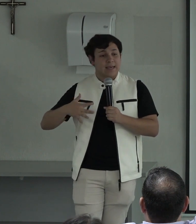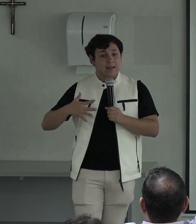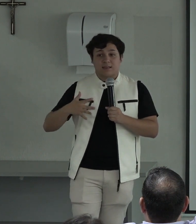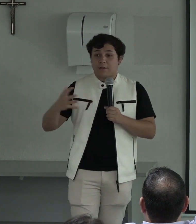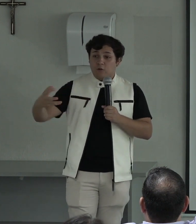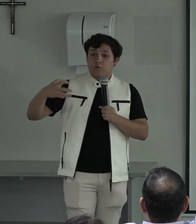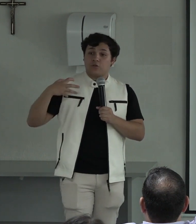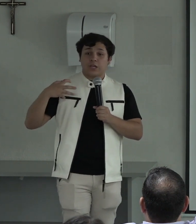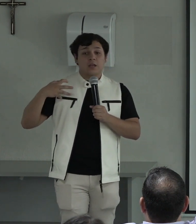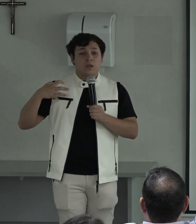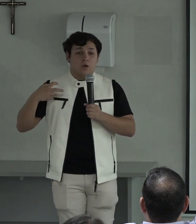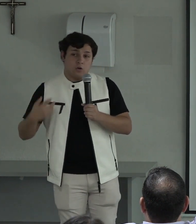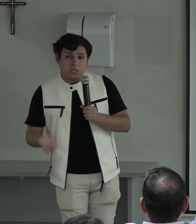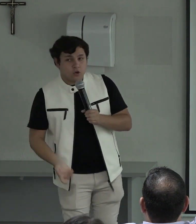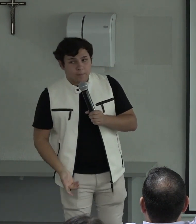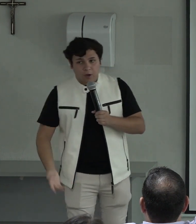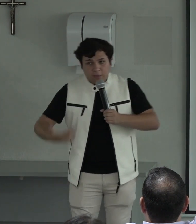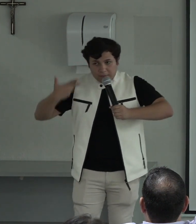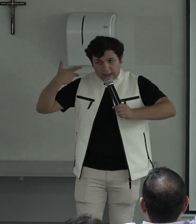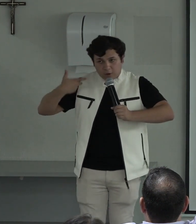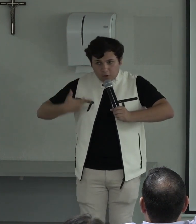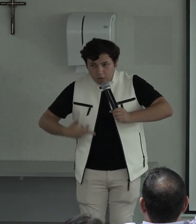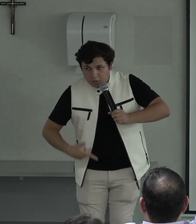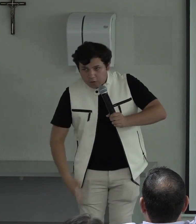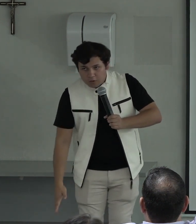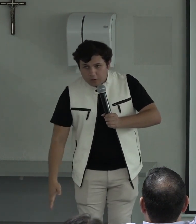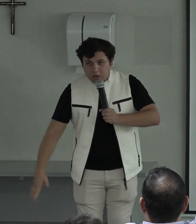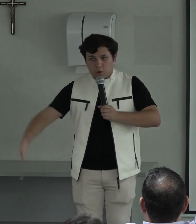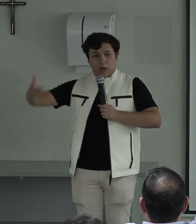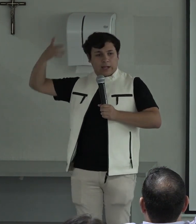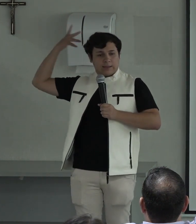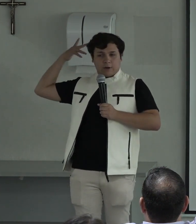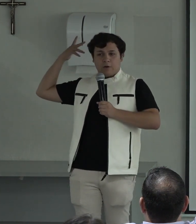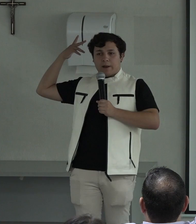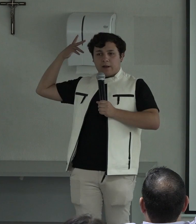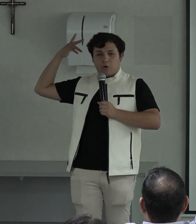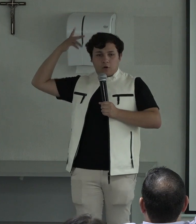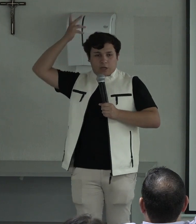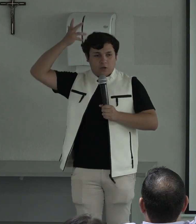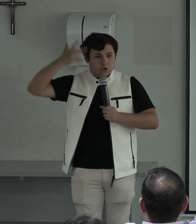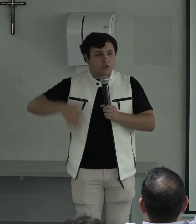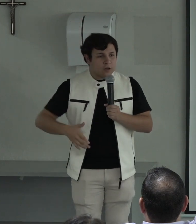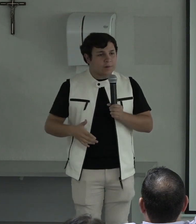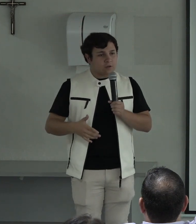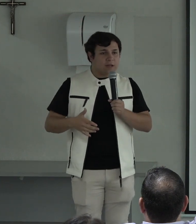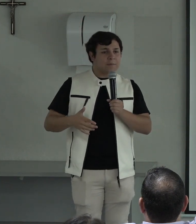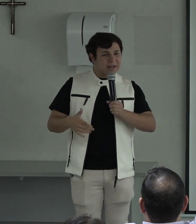se va a confundir. O si yo vengo de blanco, y yo acá tengo el blanco, y yo soy una persona de piel